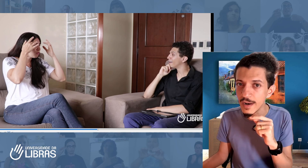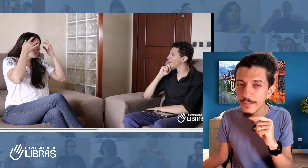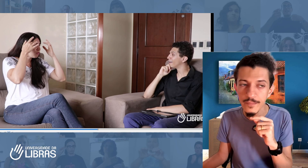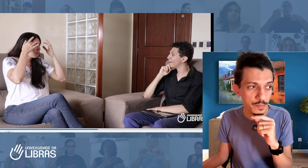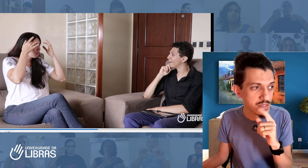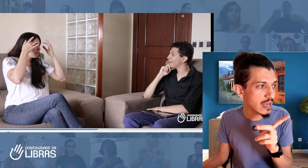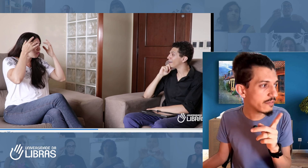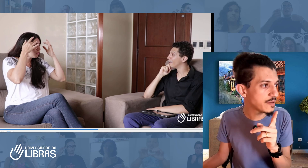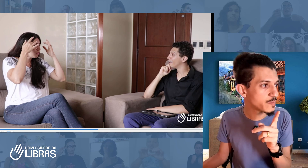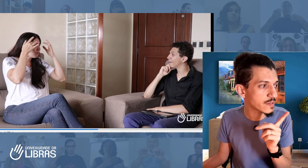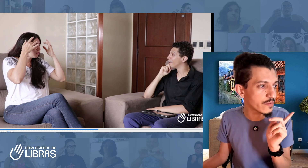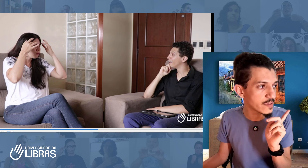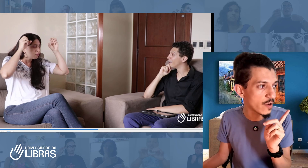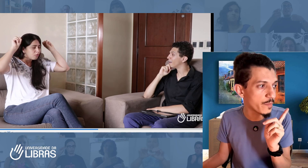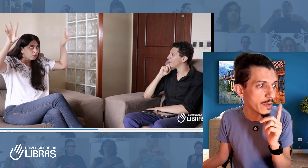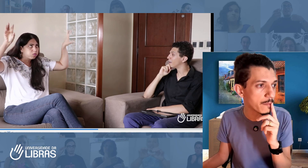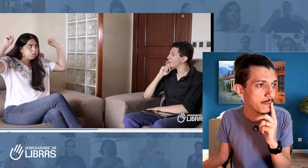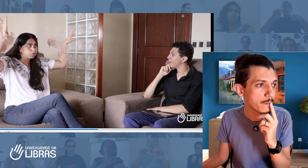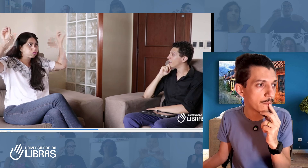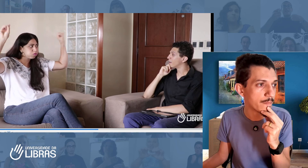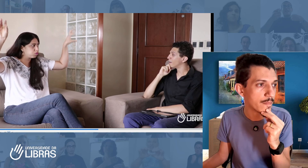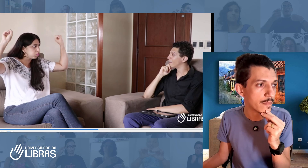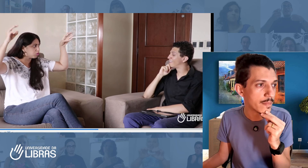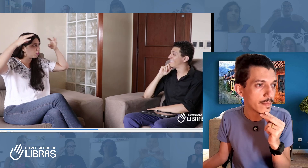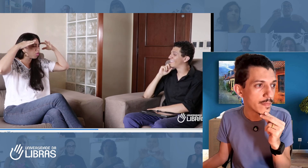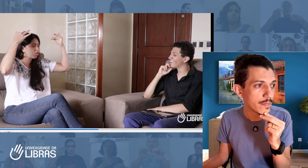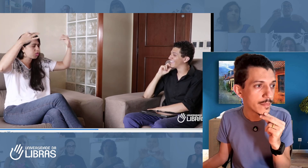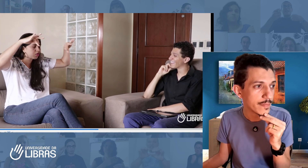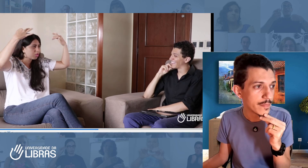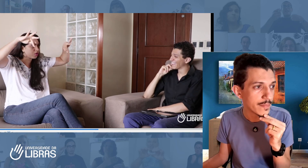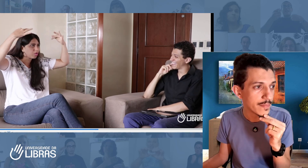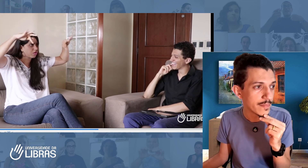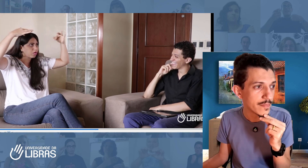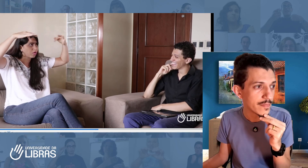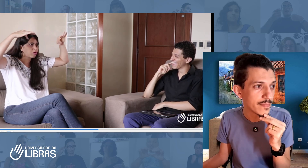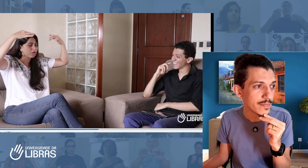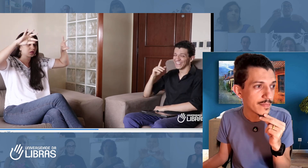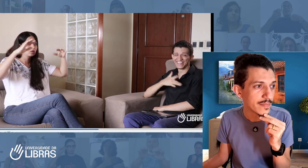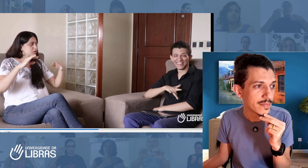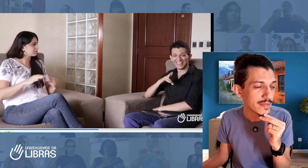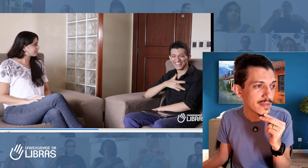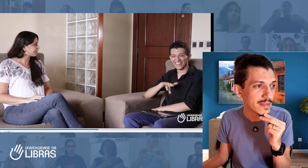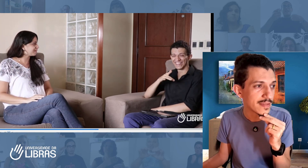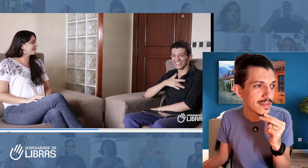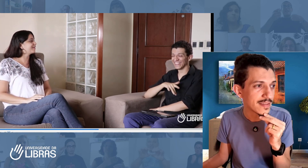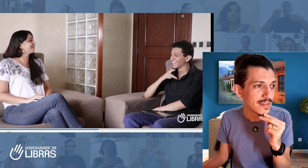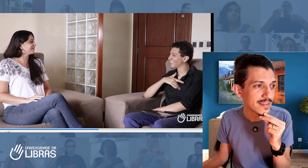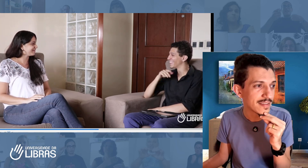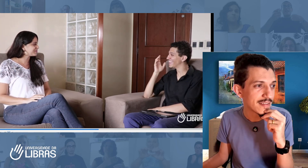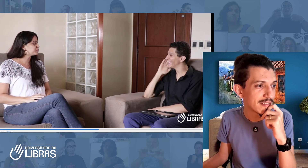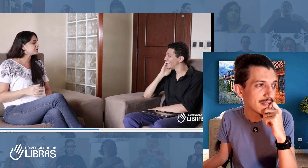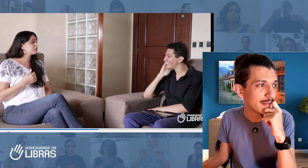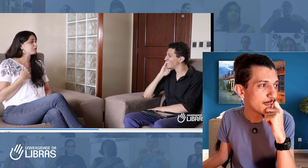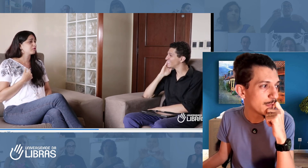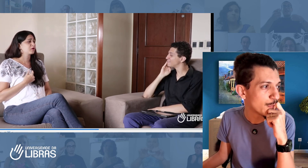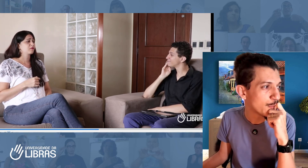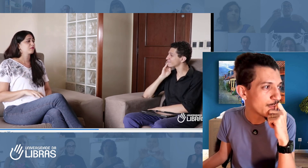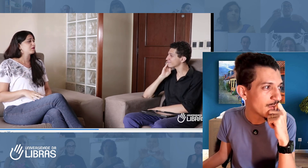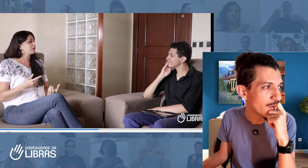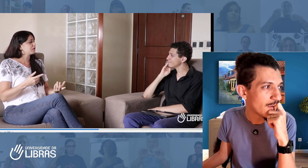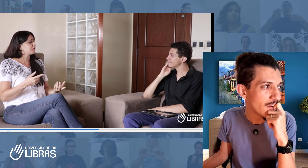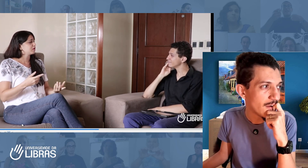ó. Observa a expressão facial minha. Tentando mentalmente traduzir aquilo ali, minha cabeça ficava morrendo de cabeça, eu ficava com uma dor horrível.